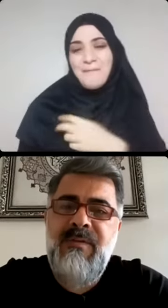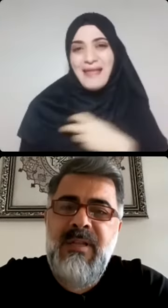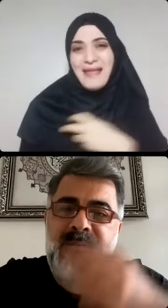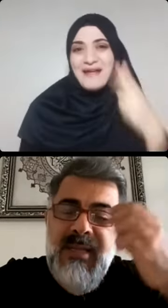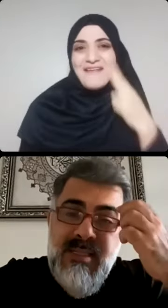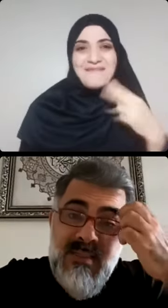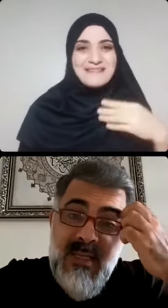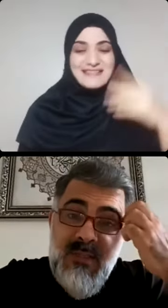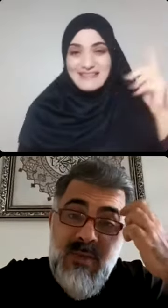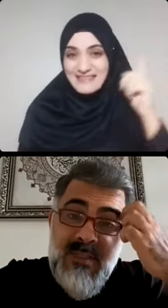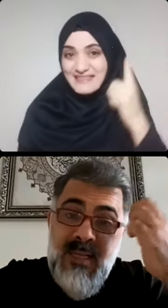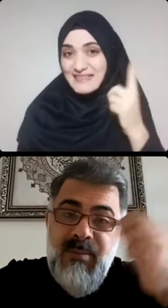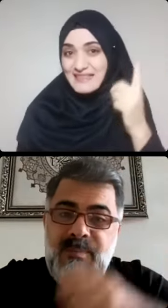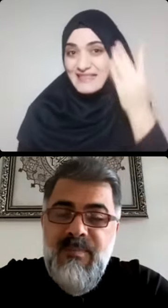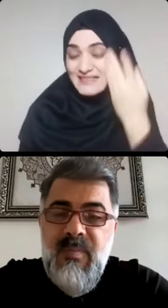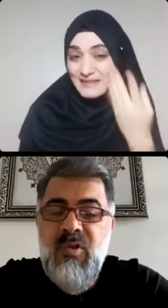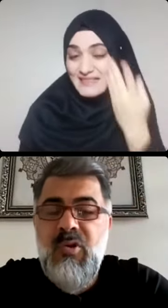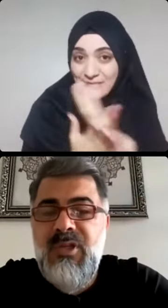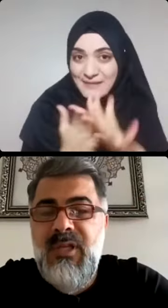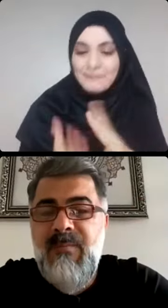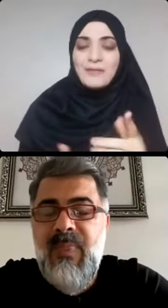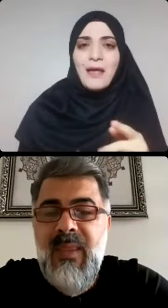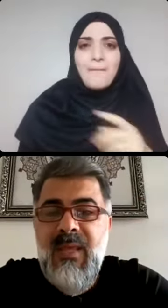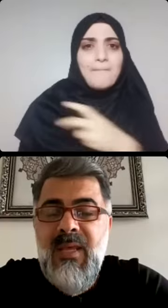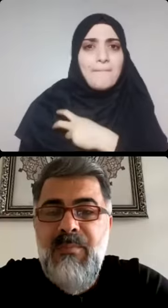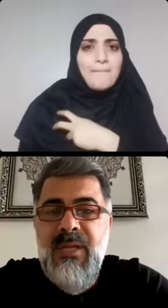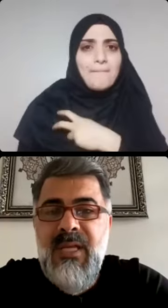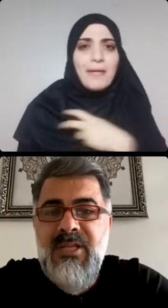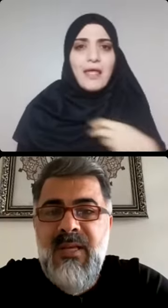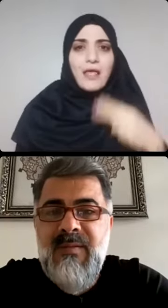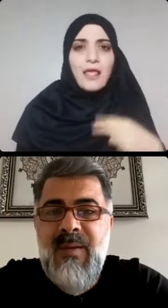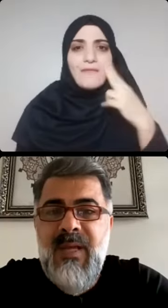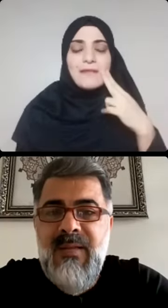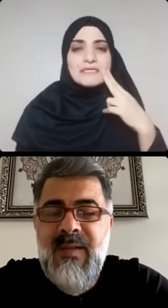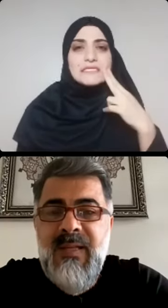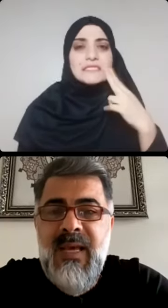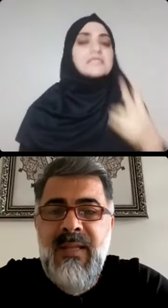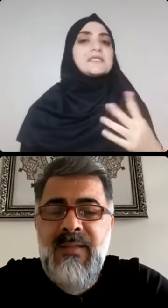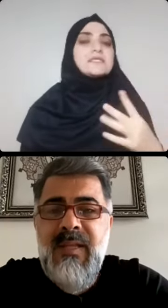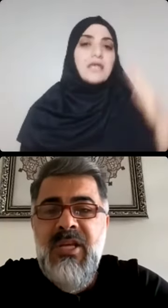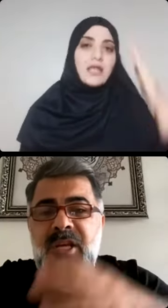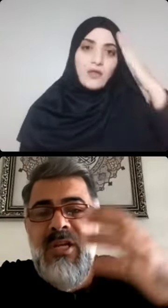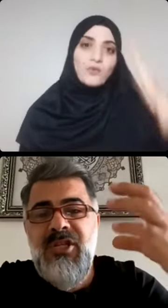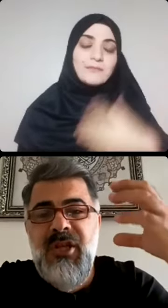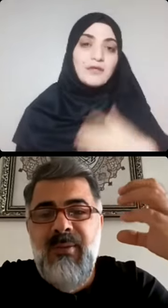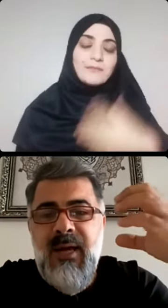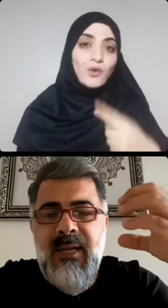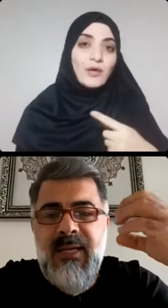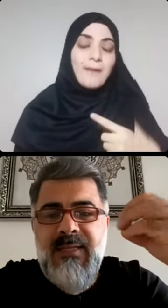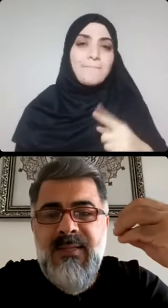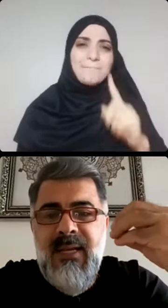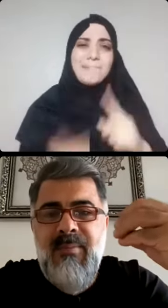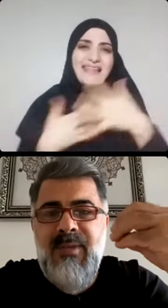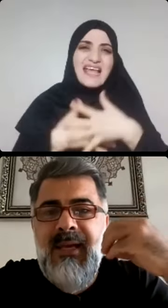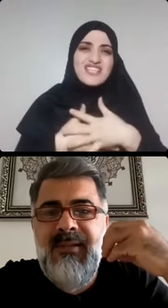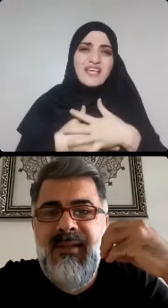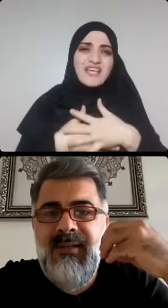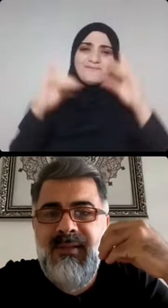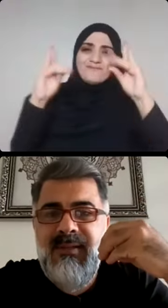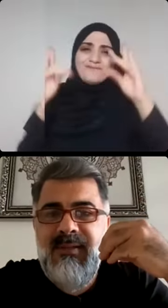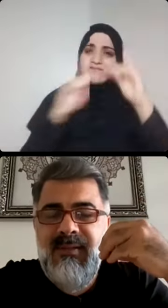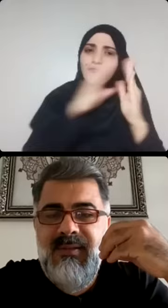Resulullah Efendimiz Aleyhisselatü Vesselam diyor ki, bir gece yatağımda yatarken Cebrail Aleyhisselam